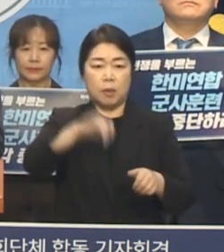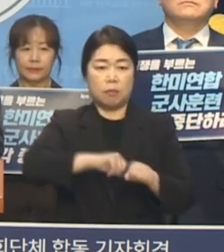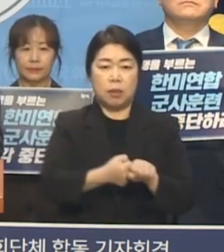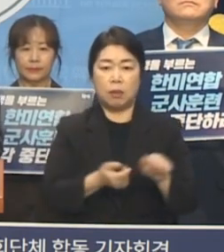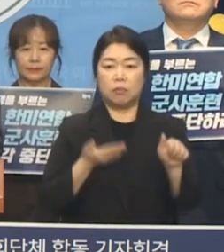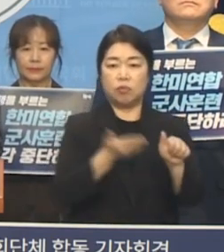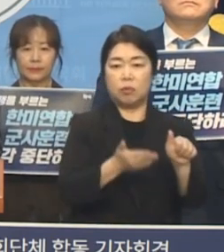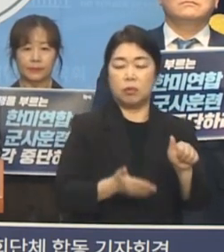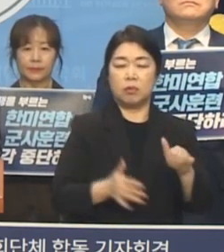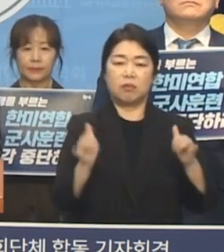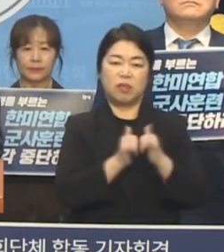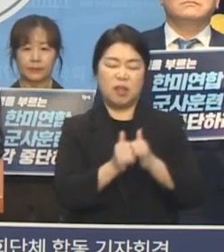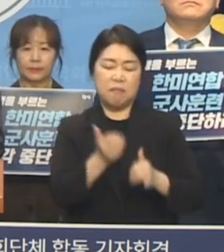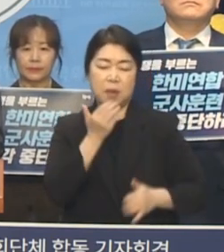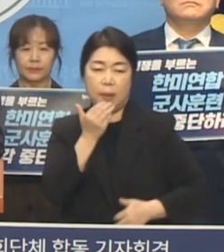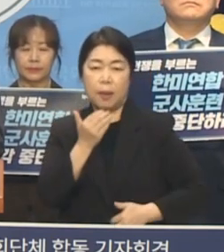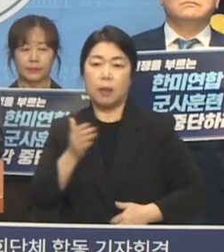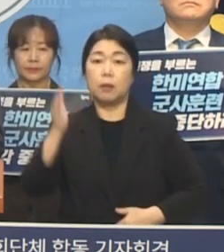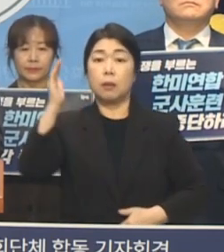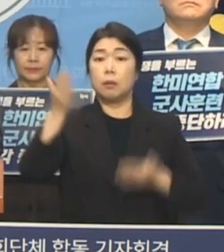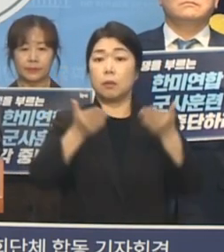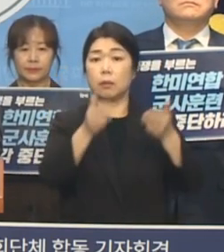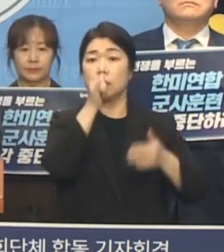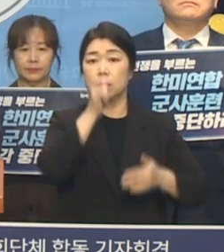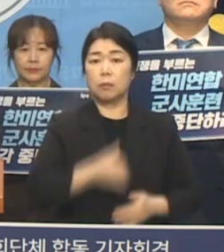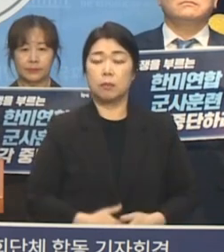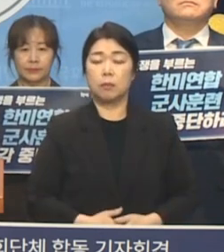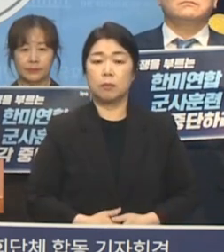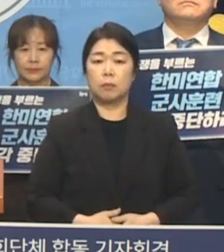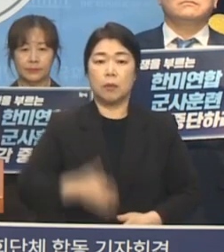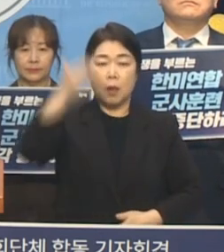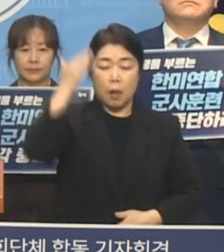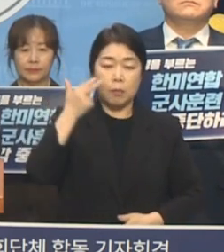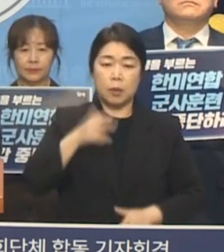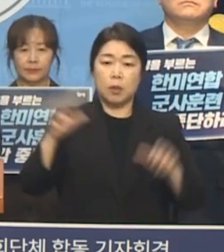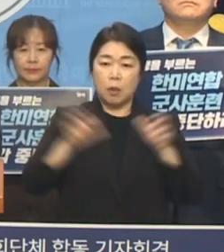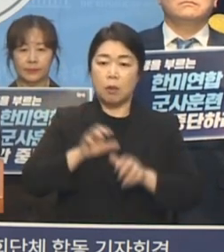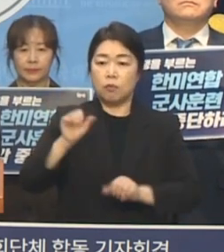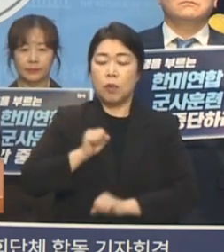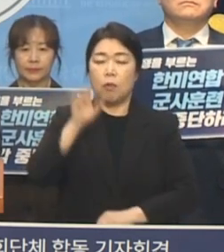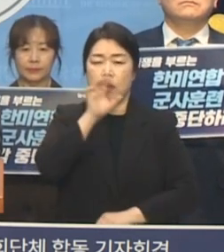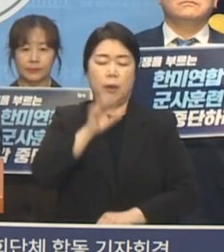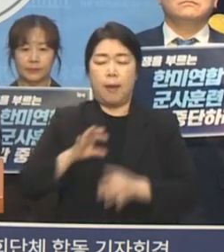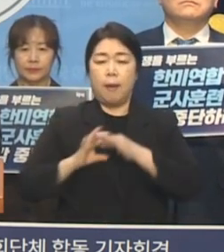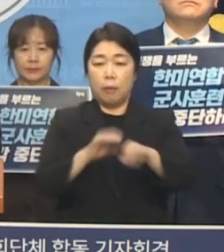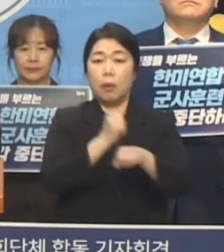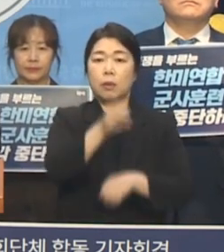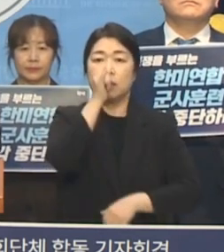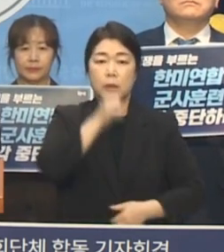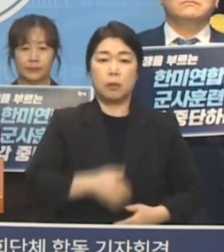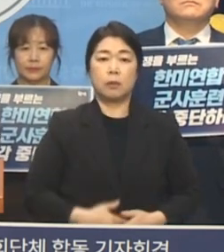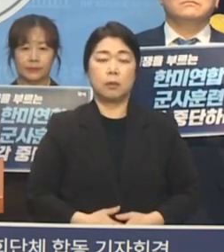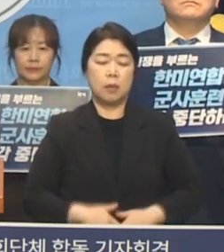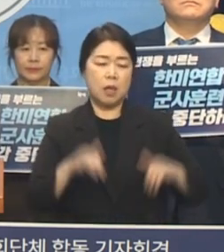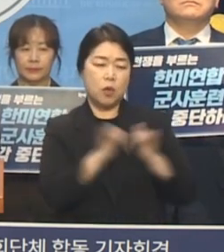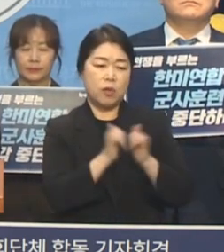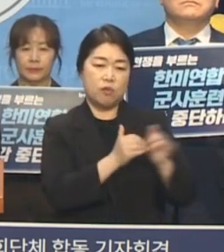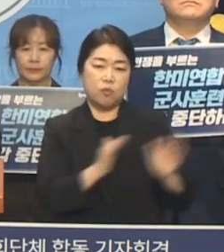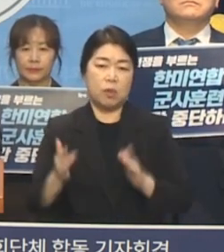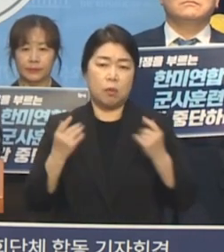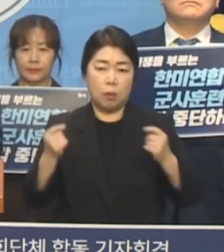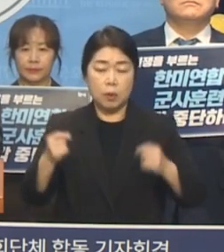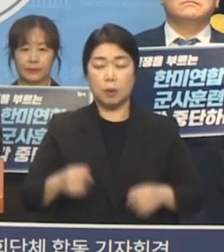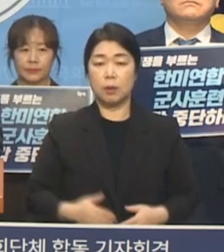전쟁 불사 발언을 멈추지 않고 있으며 한미 연합 군사 훈련을 강행하고 있다. 일전을 불사하겠다는